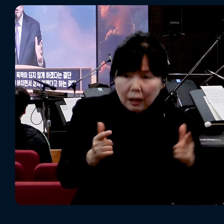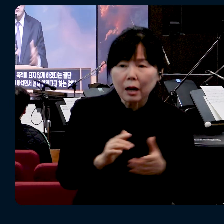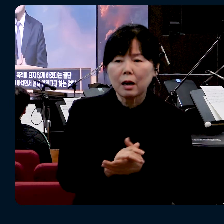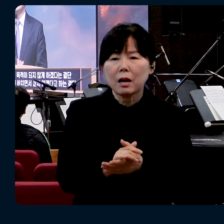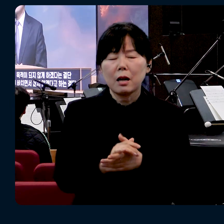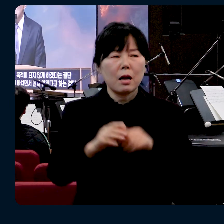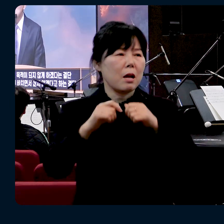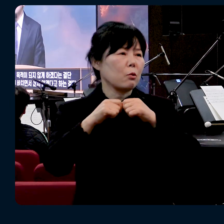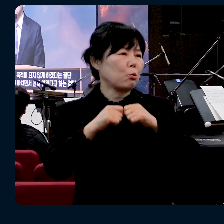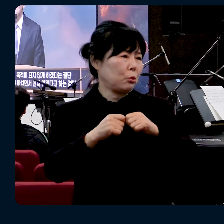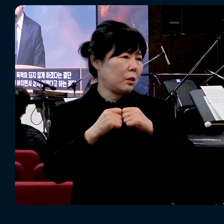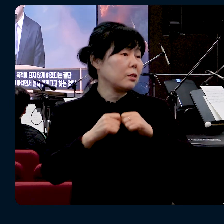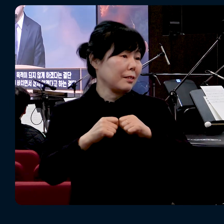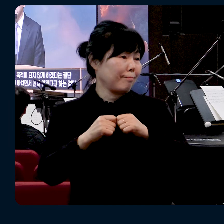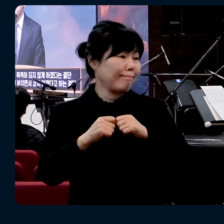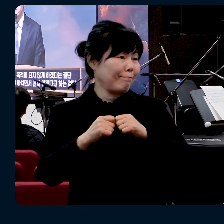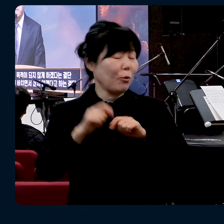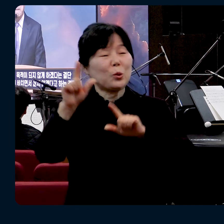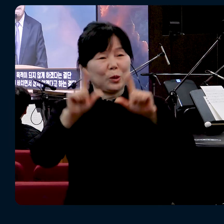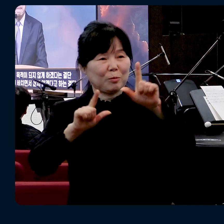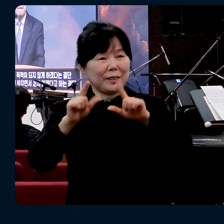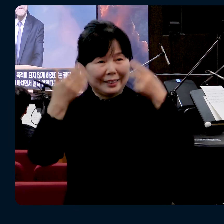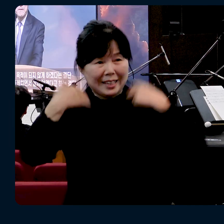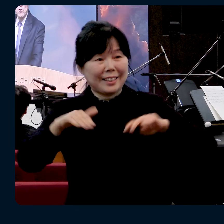아니하며의 아주 구체적이고 전형적인 모습이다.